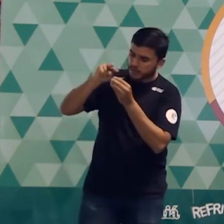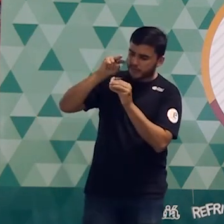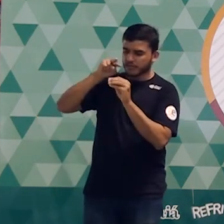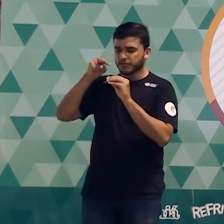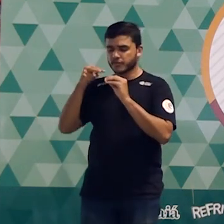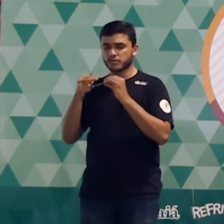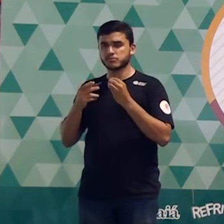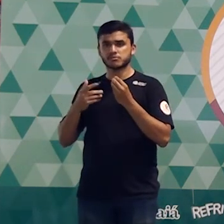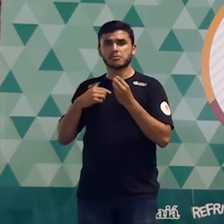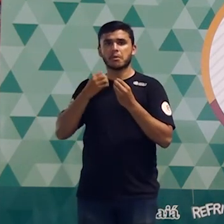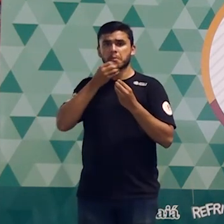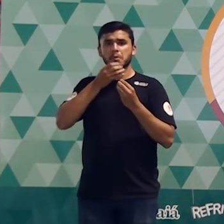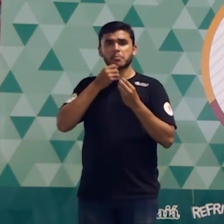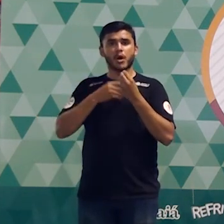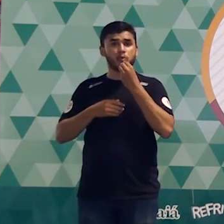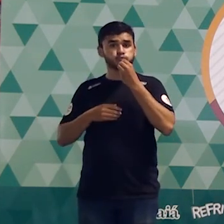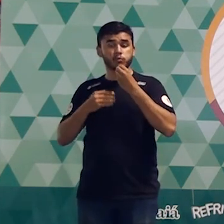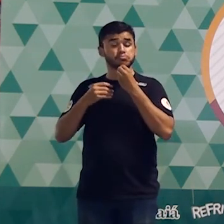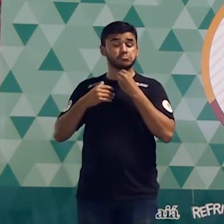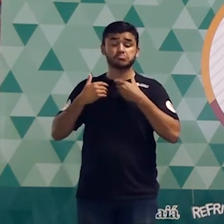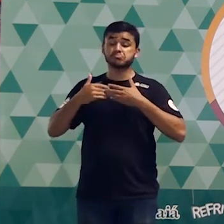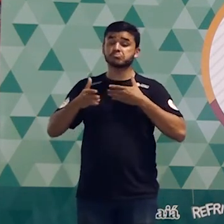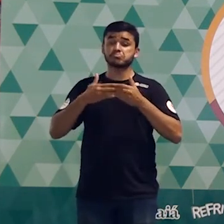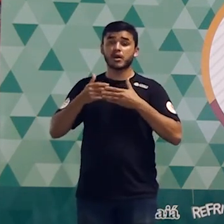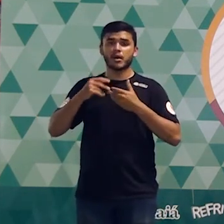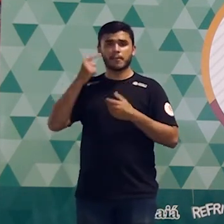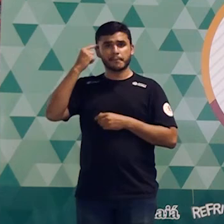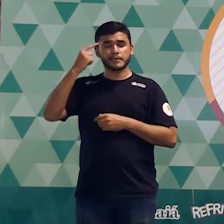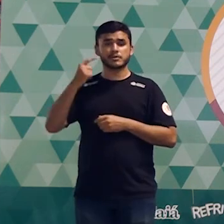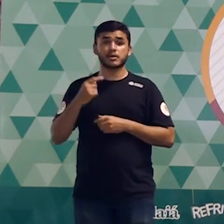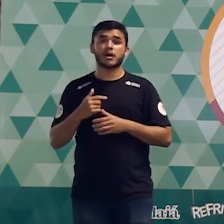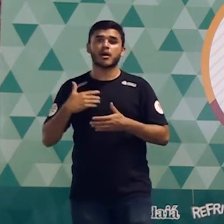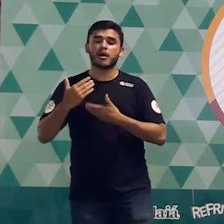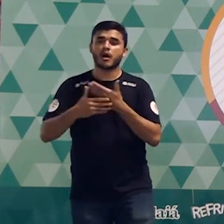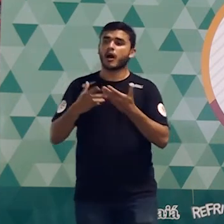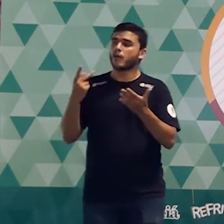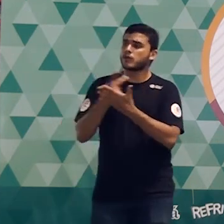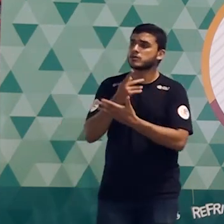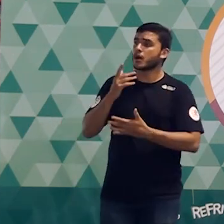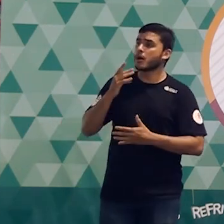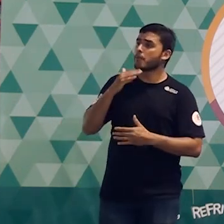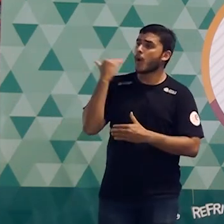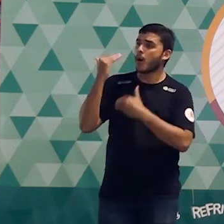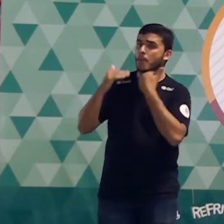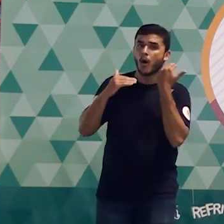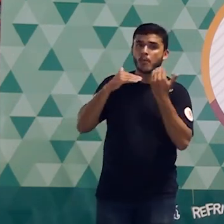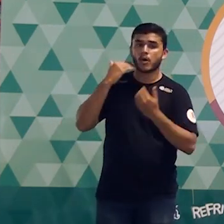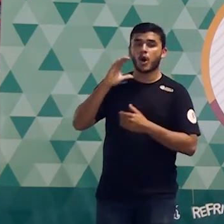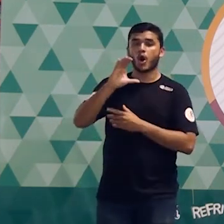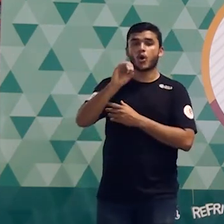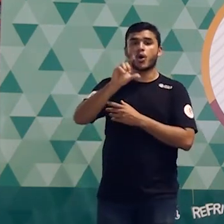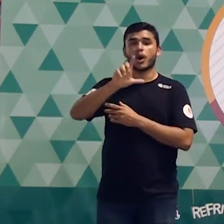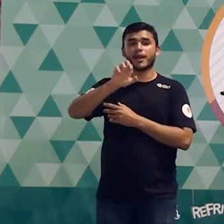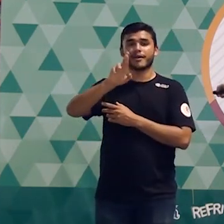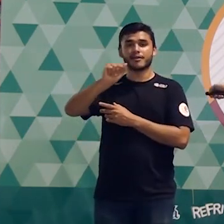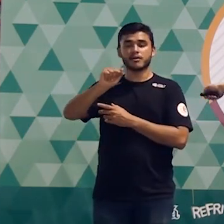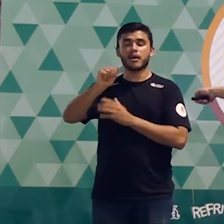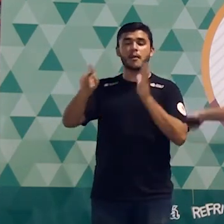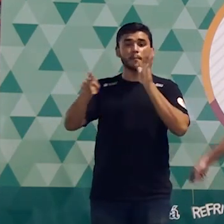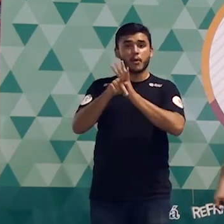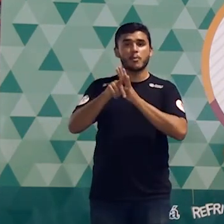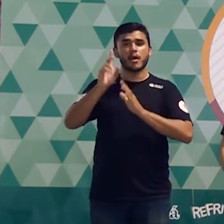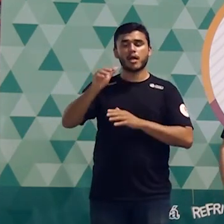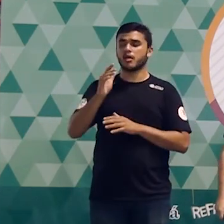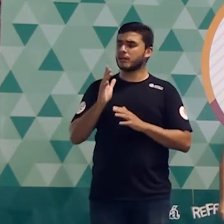certo? O pessoal vai ter ali naquele período, muita gente vai morrer só por sujeira. Cólera é uma doença de sujeira. Aí você